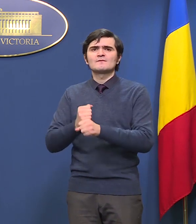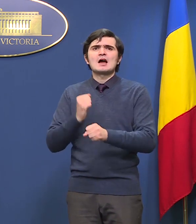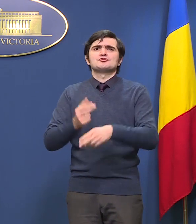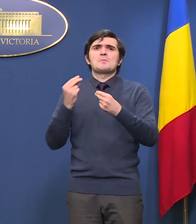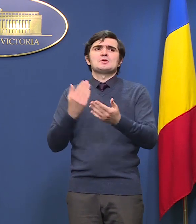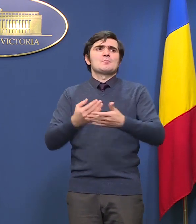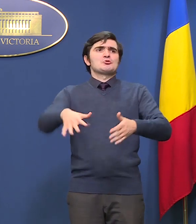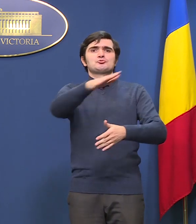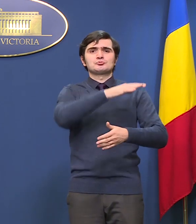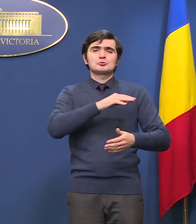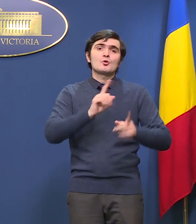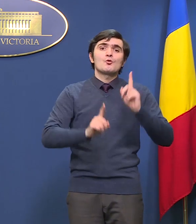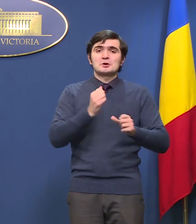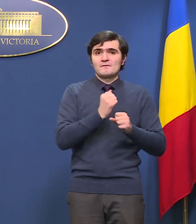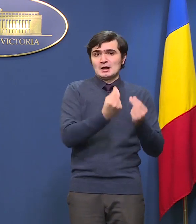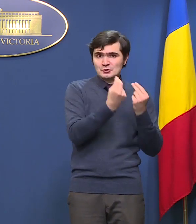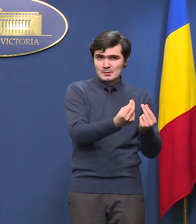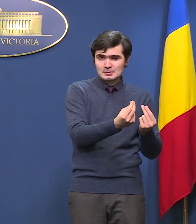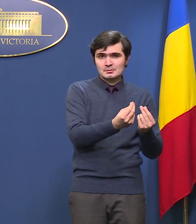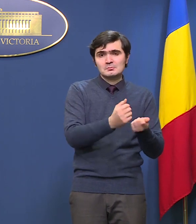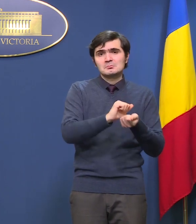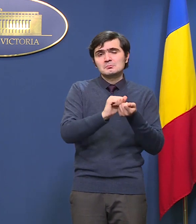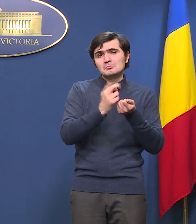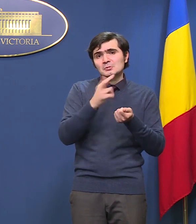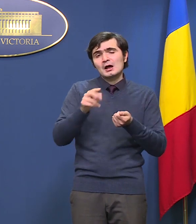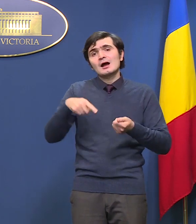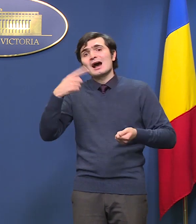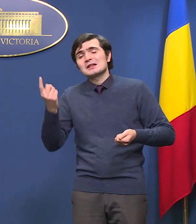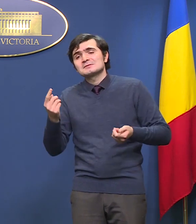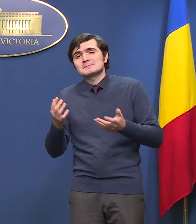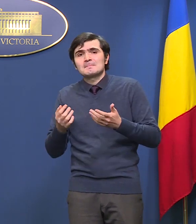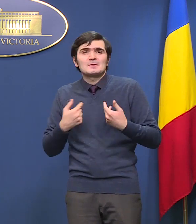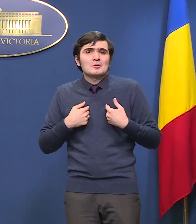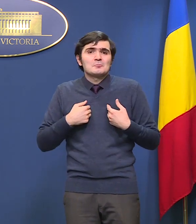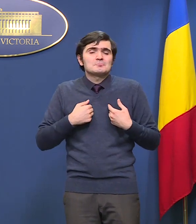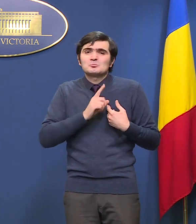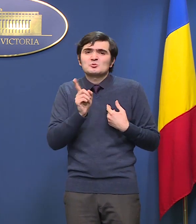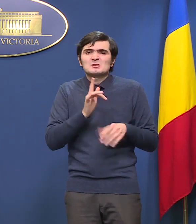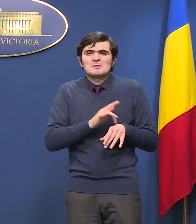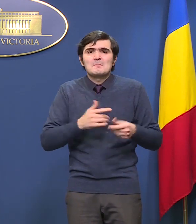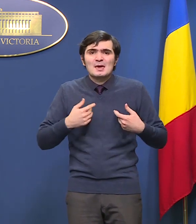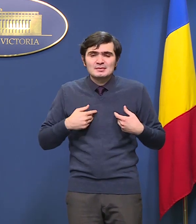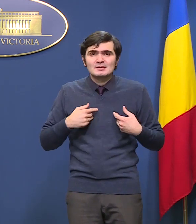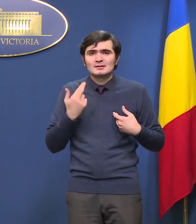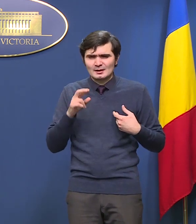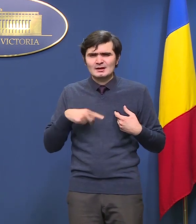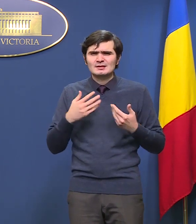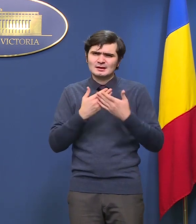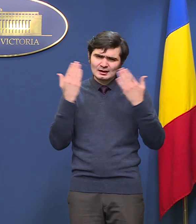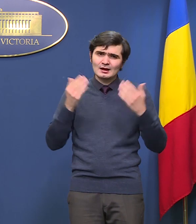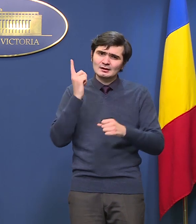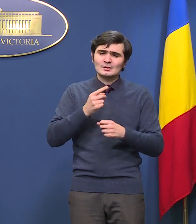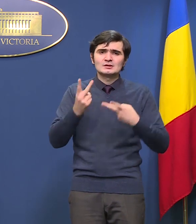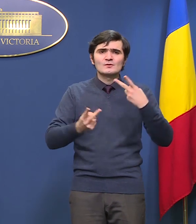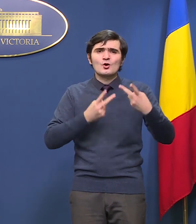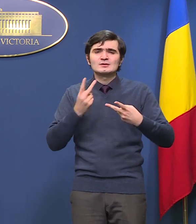la toți. La unii face bine, la alții care au... Nu reușesc să înțeleg, nu sunt medic, dar este clar că trebuie